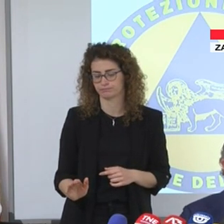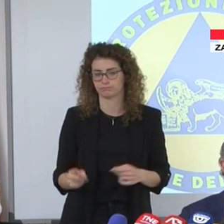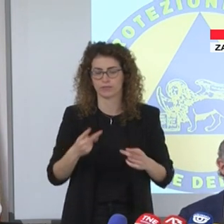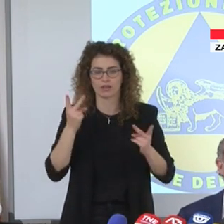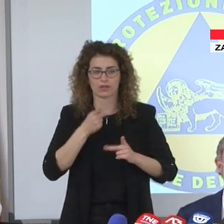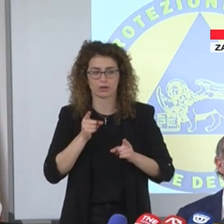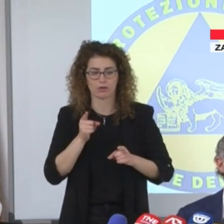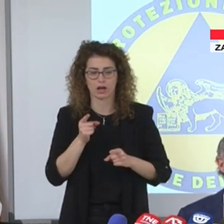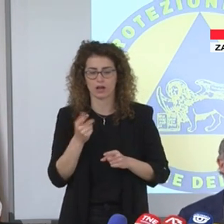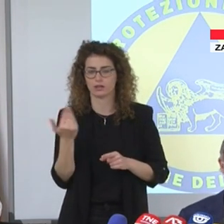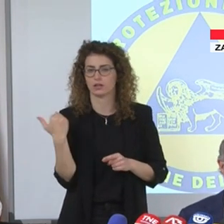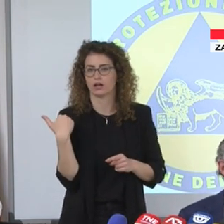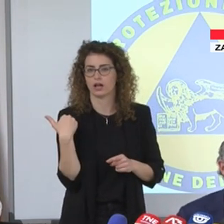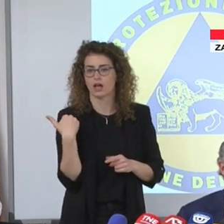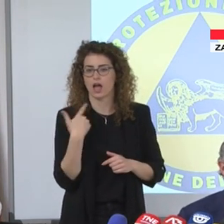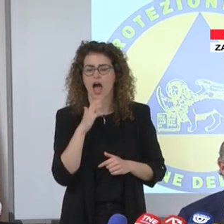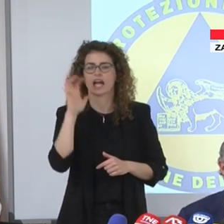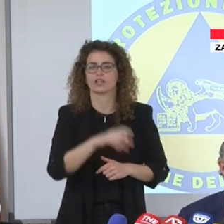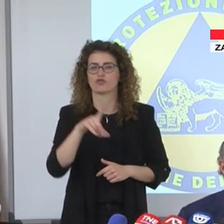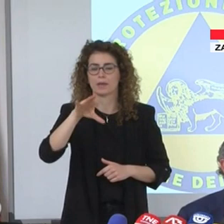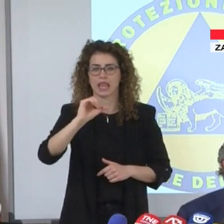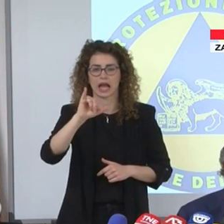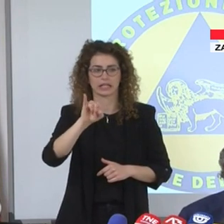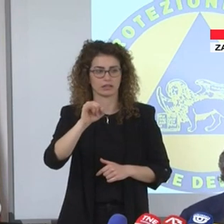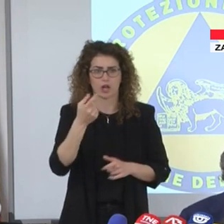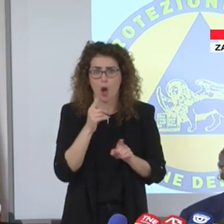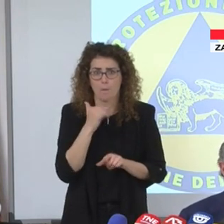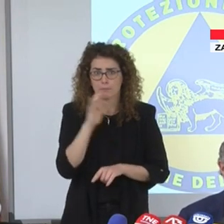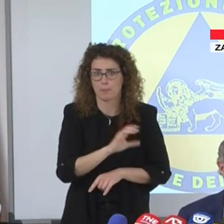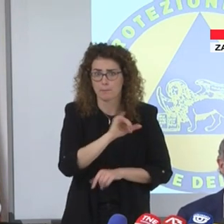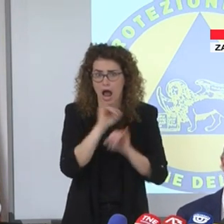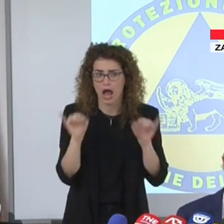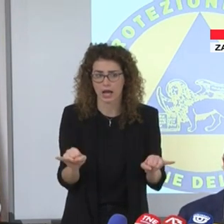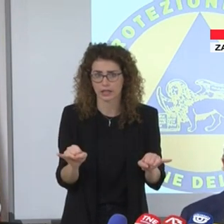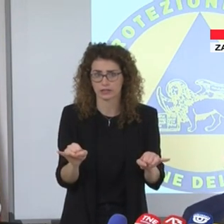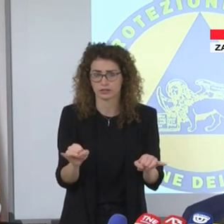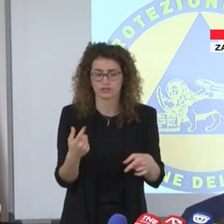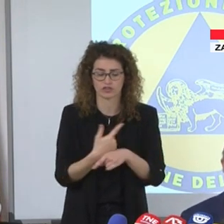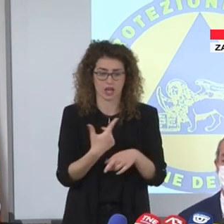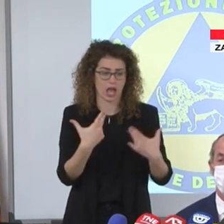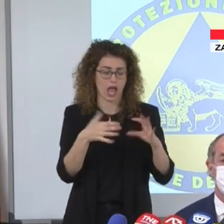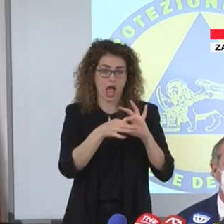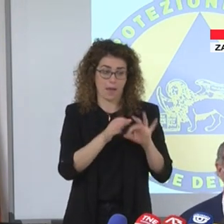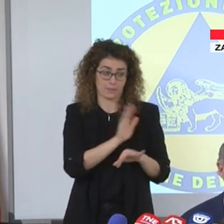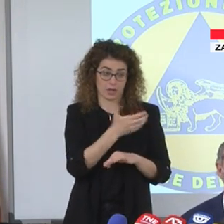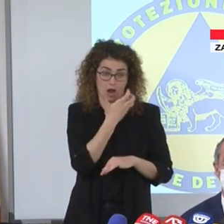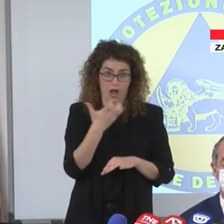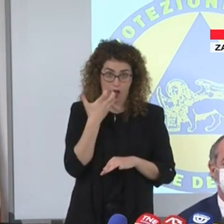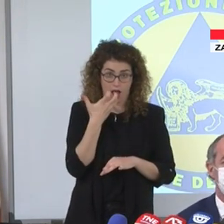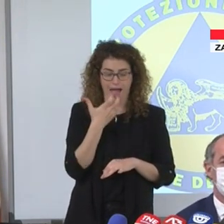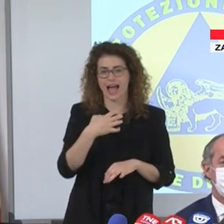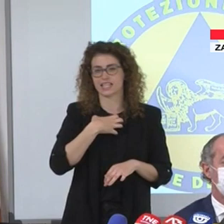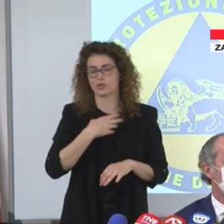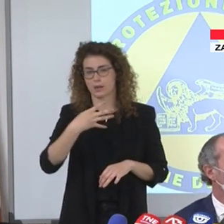tanto è vero che l'altro giorno uno dice ma ha denunciato Pennacchi. Io non ho mai denunciato Pennacchi, anzi tramite un suo caro amico che è l'assessore